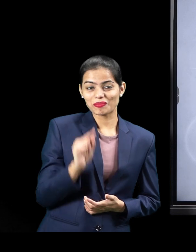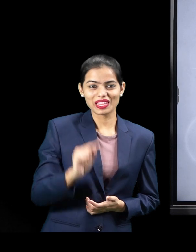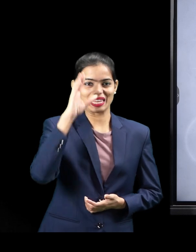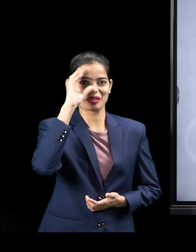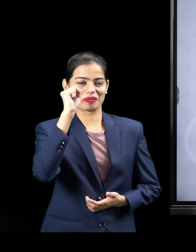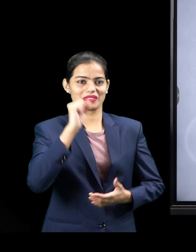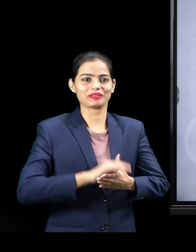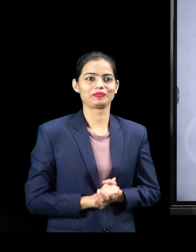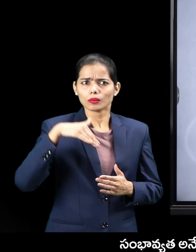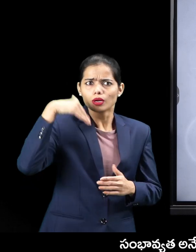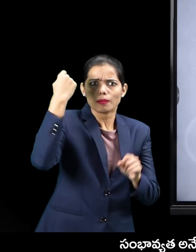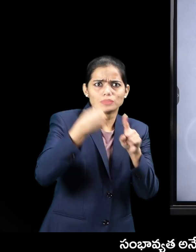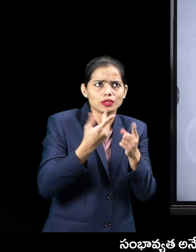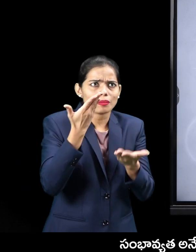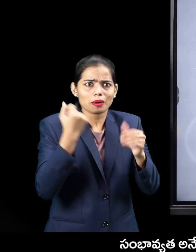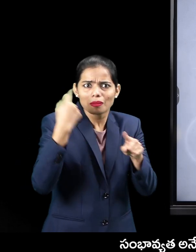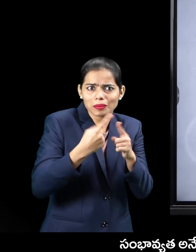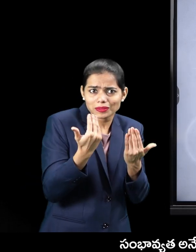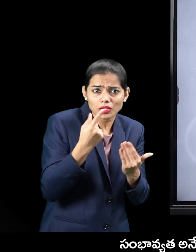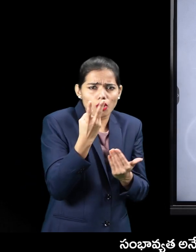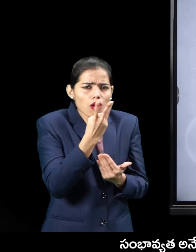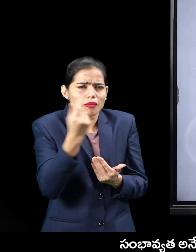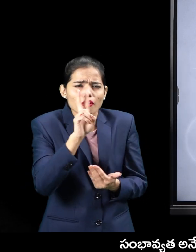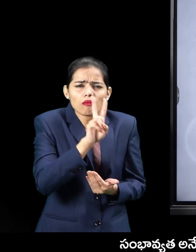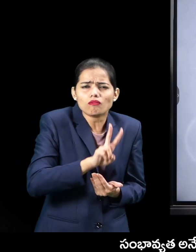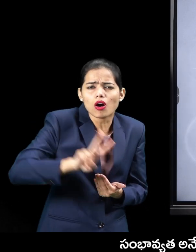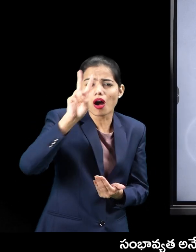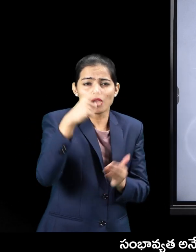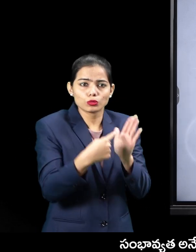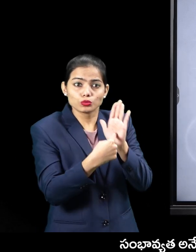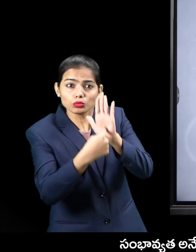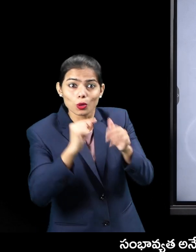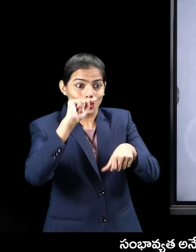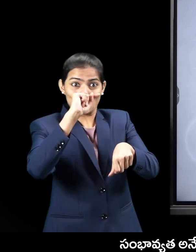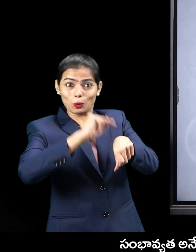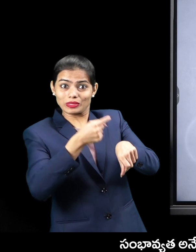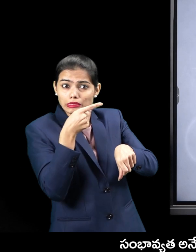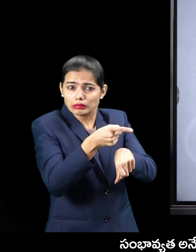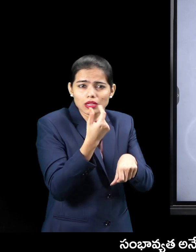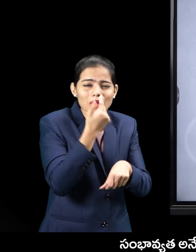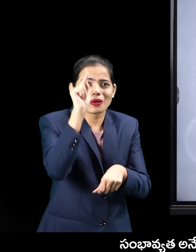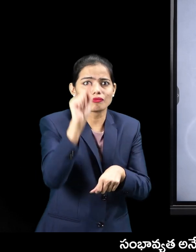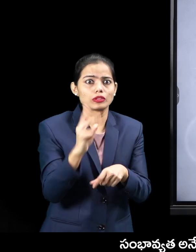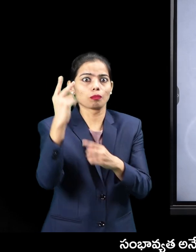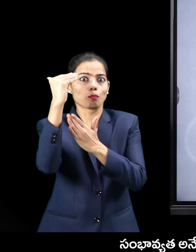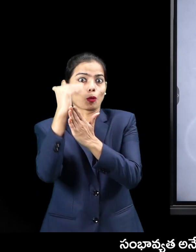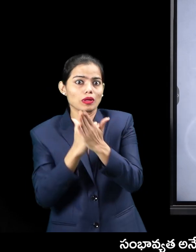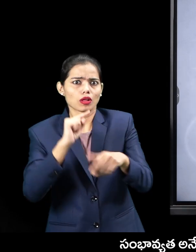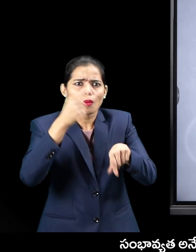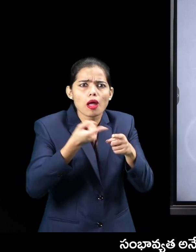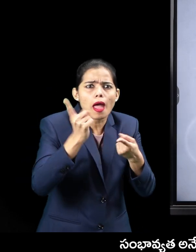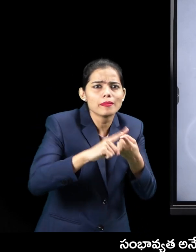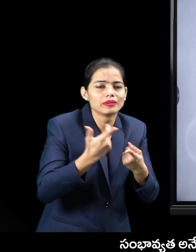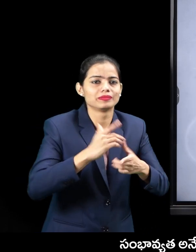ఈ పాఠం యొక్క సారాంశం. సంభావ్యత అనేది ఈవెంట్ సంభవించే అవకాశాన్ని సూచించే సంఖ్యా విలువ.